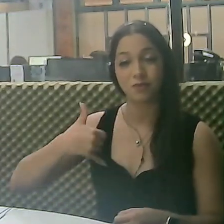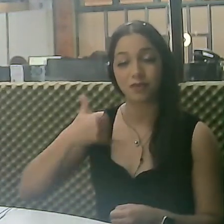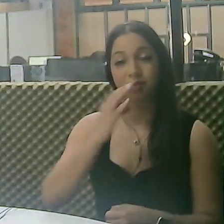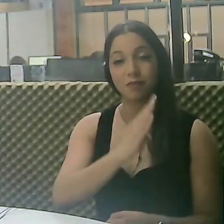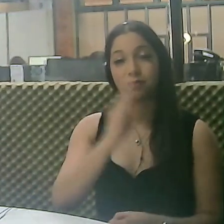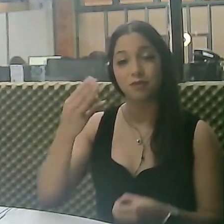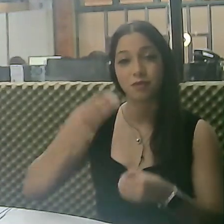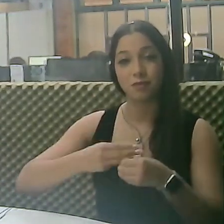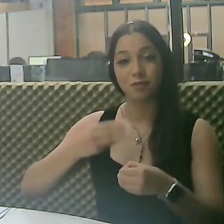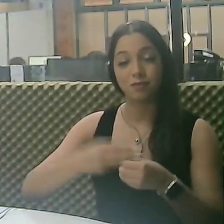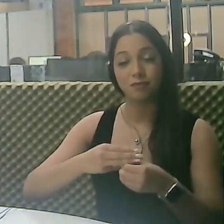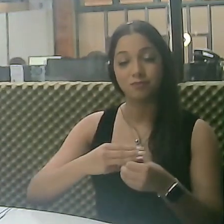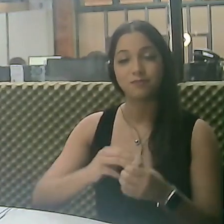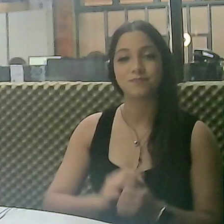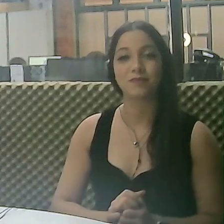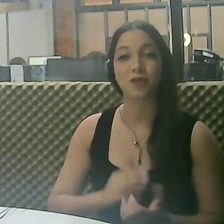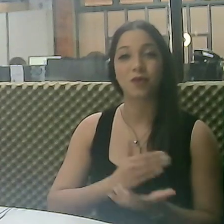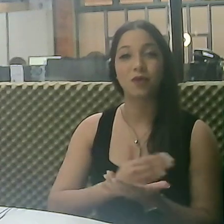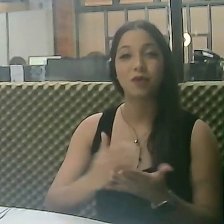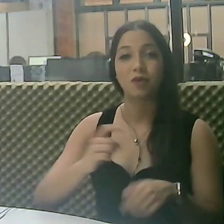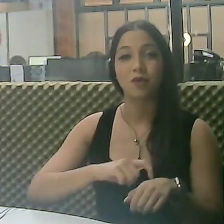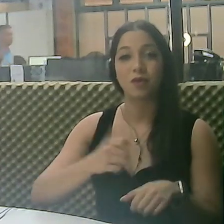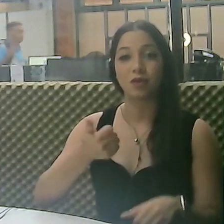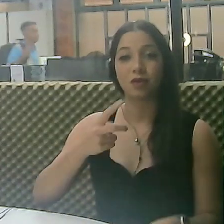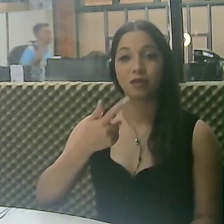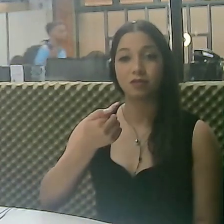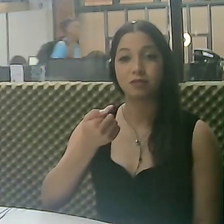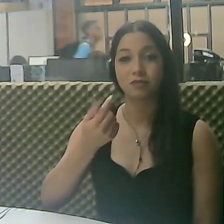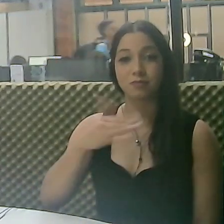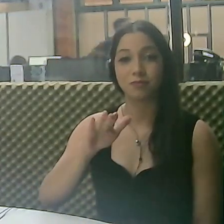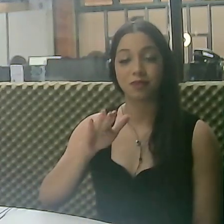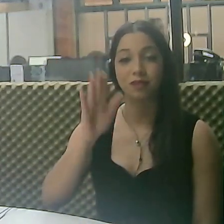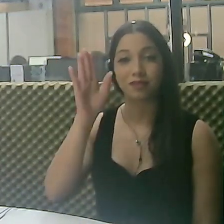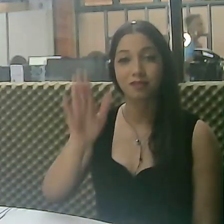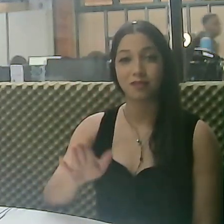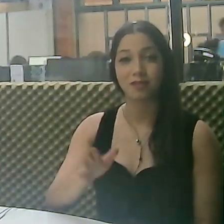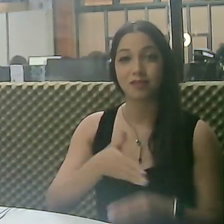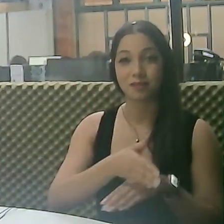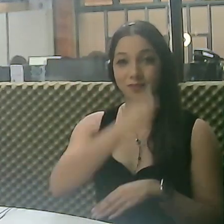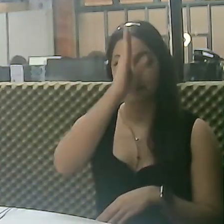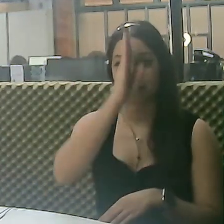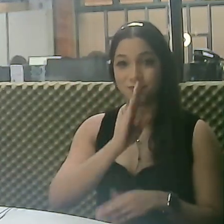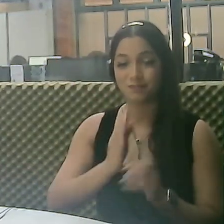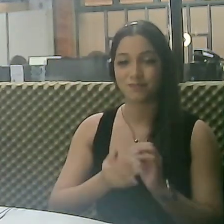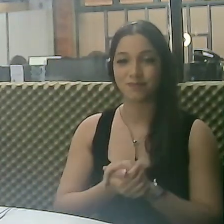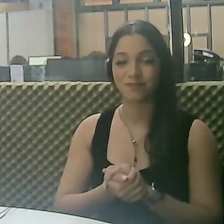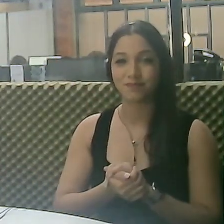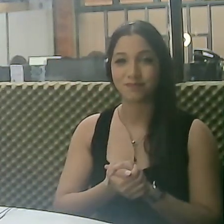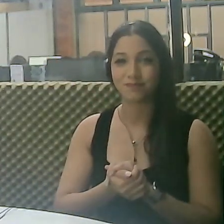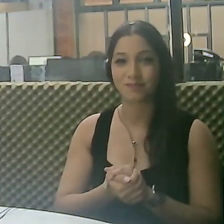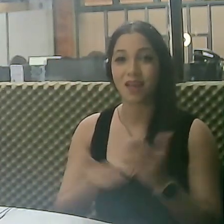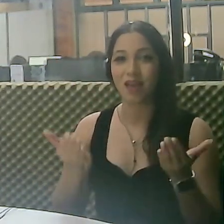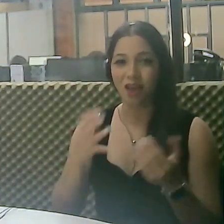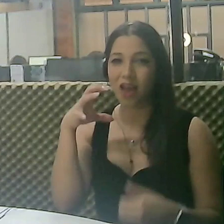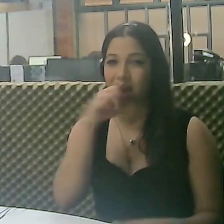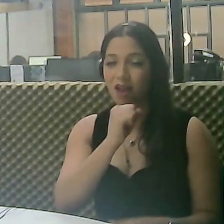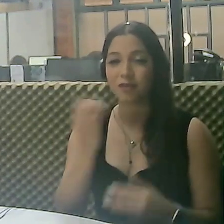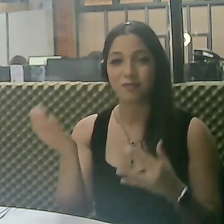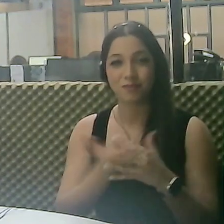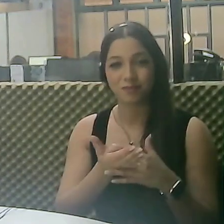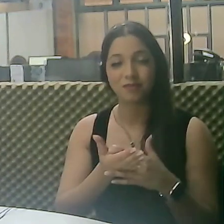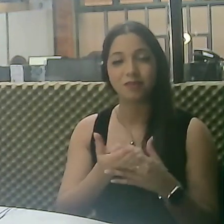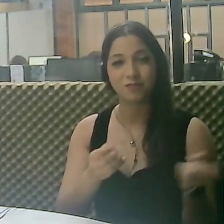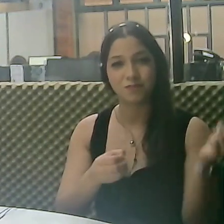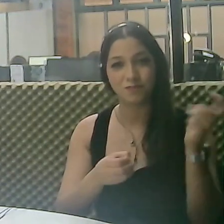Pública Municipal. O sarau começa às 5h30 da tarde, com entrada gratuita. Vamos para um rápido intervalo e